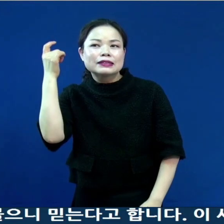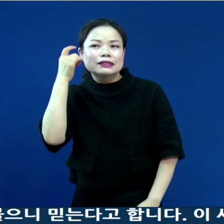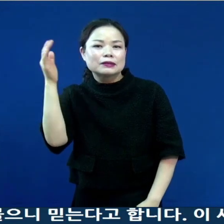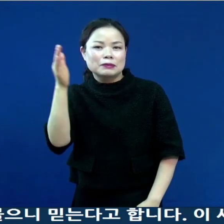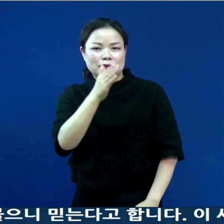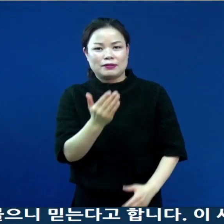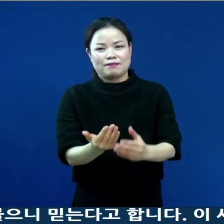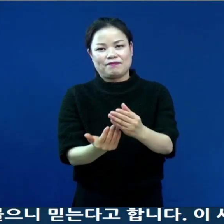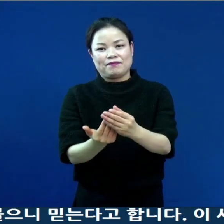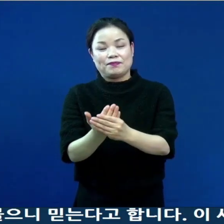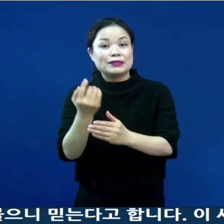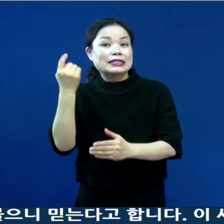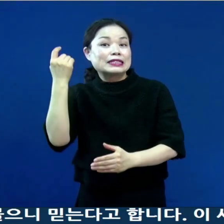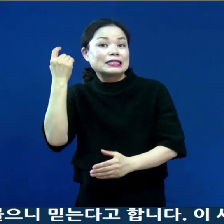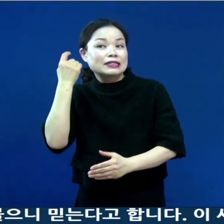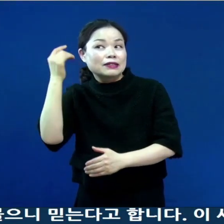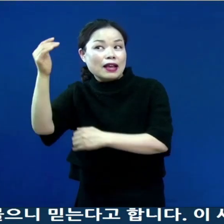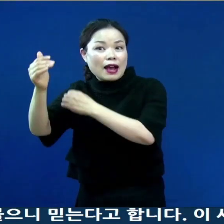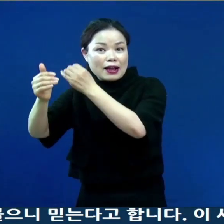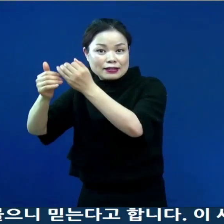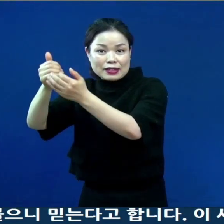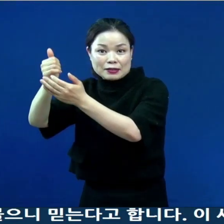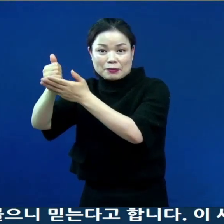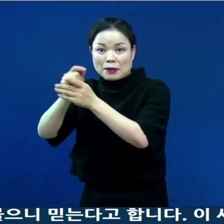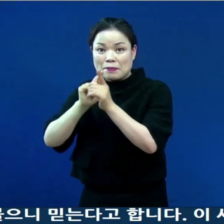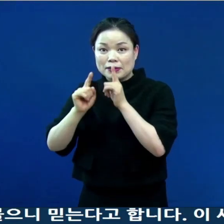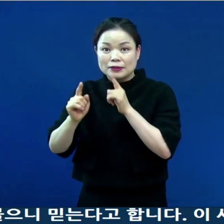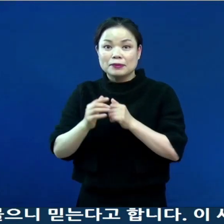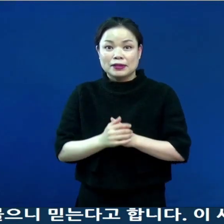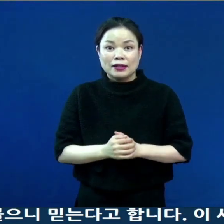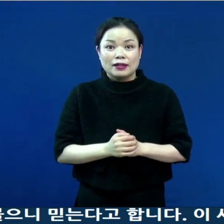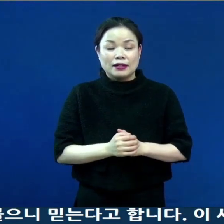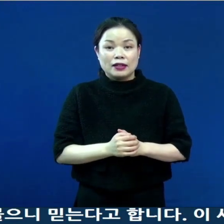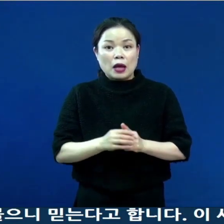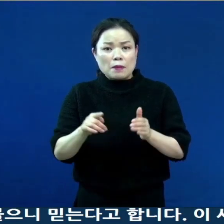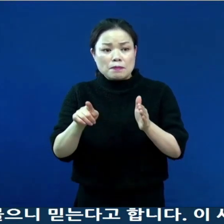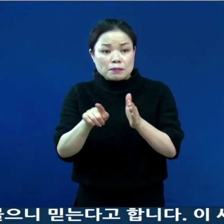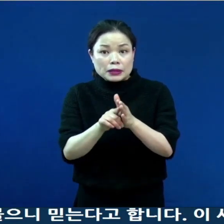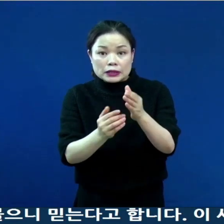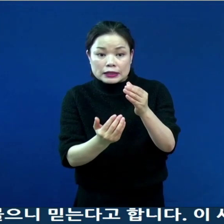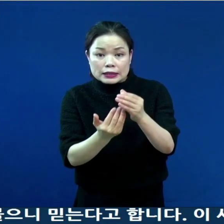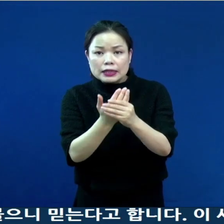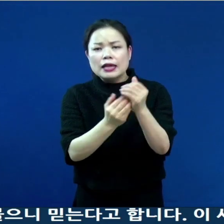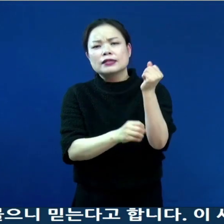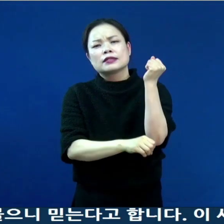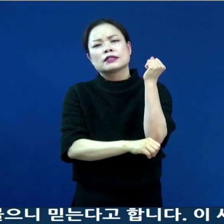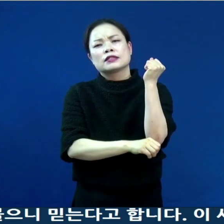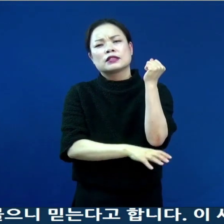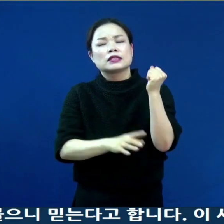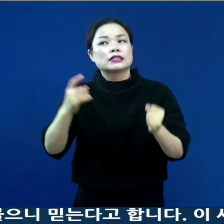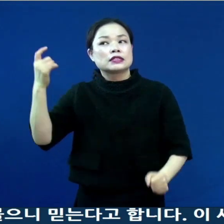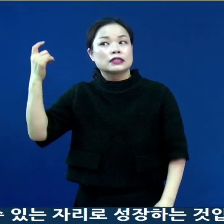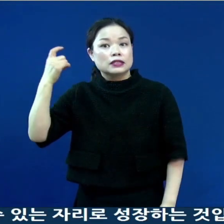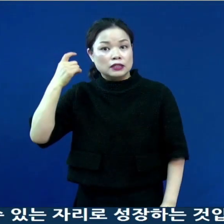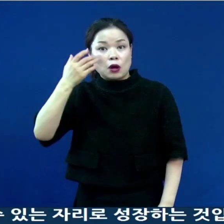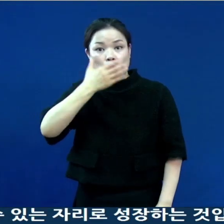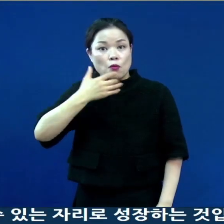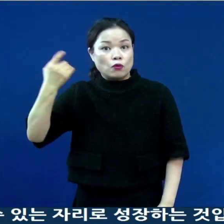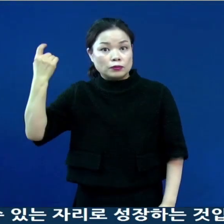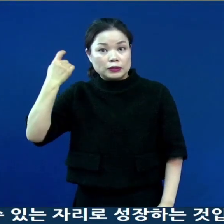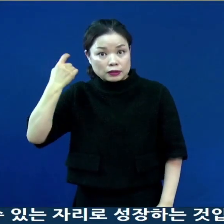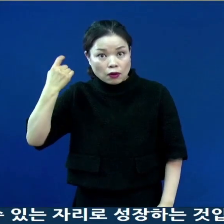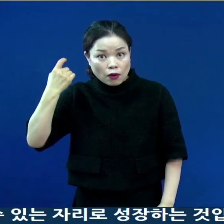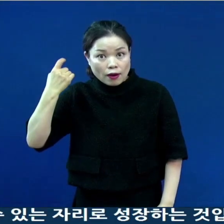나며 들음은 하나님의 말씀이라. 믿음이 생기는 기본꼴은 듣는 겁니다. 복음을 들어야